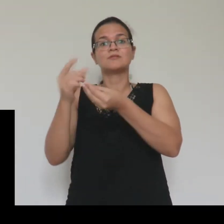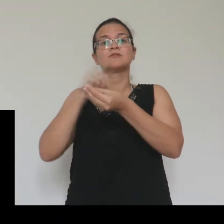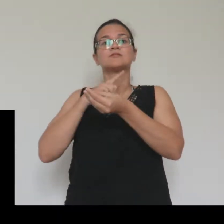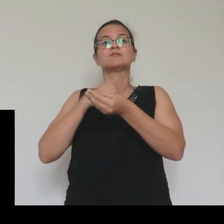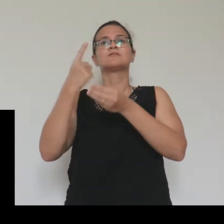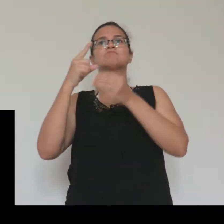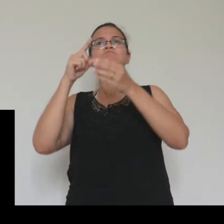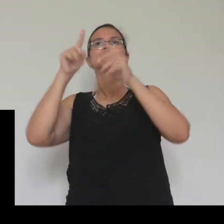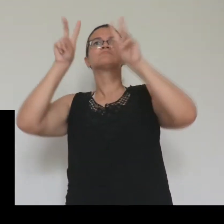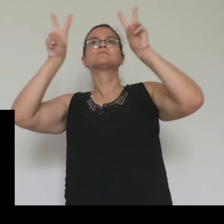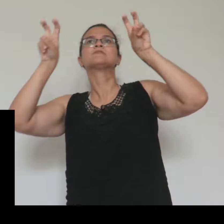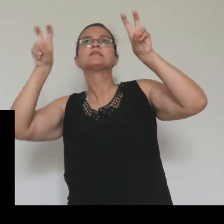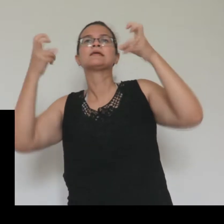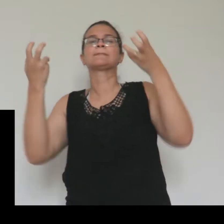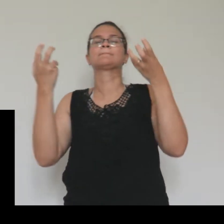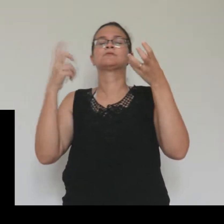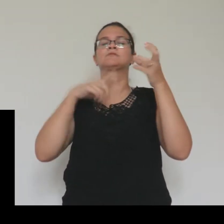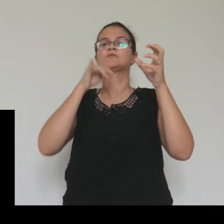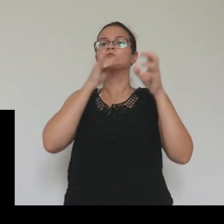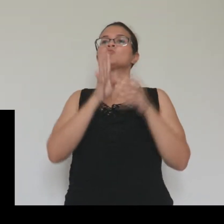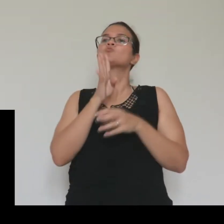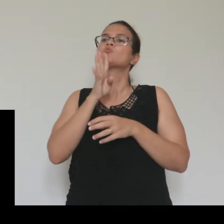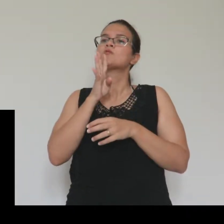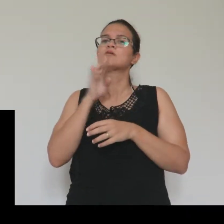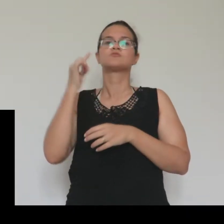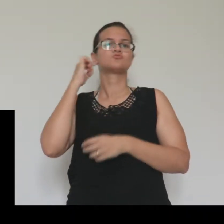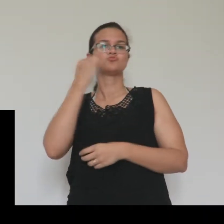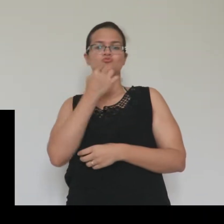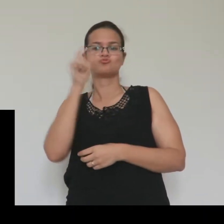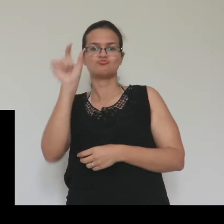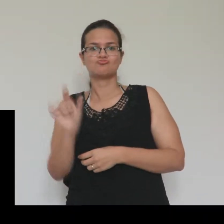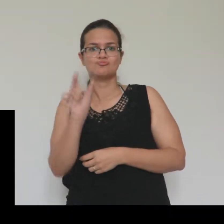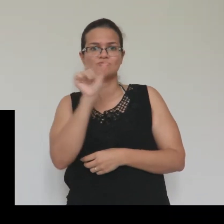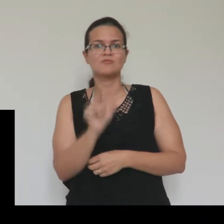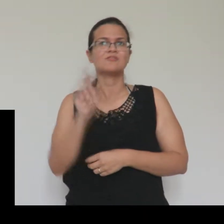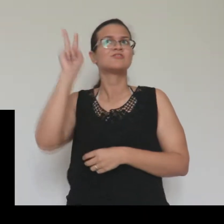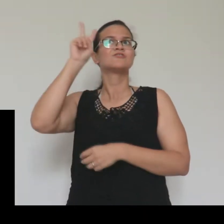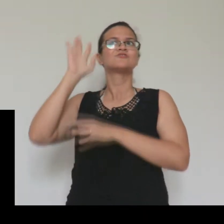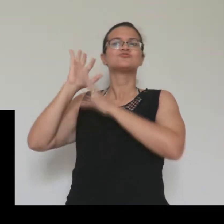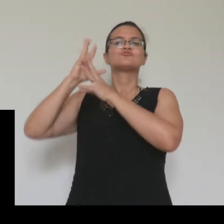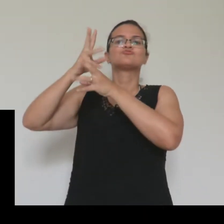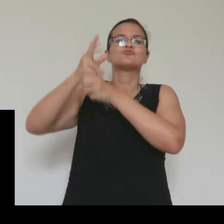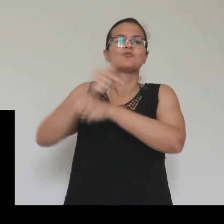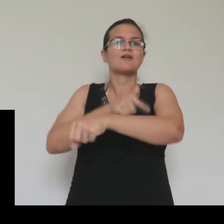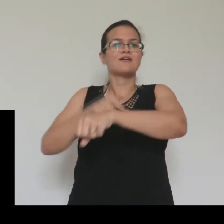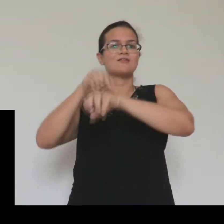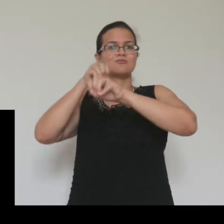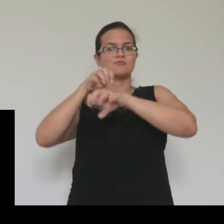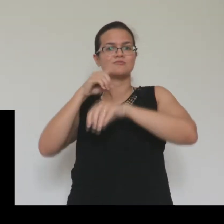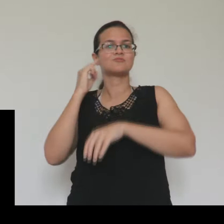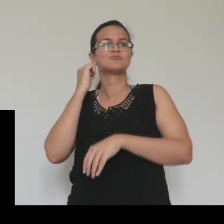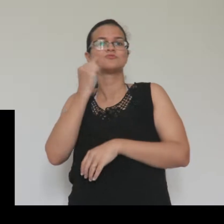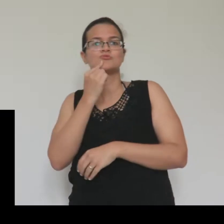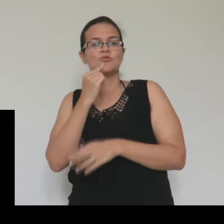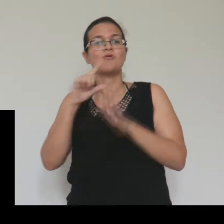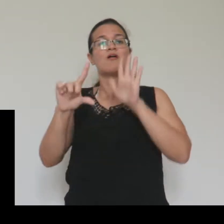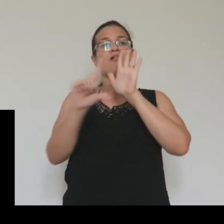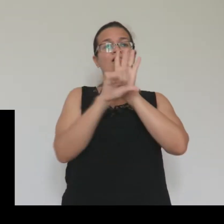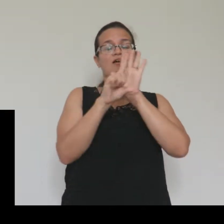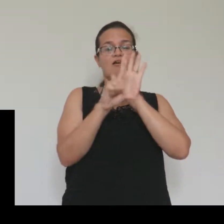temas como conhecendo os surdos, história da educação de surdos, a